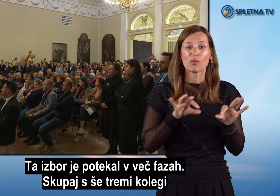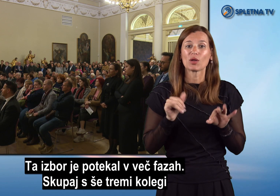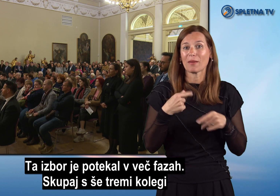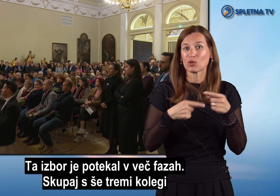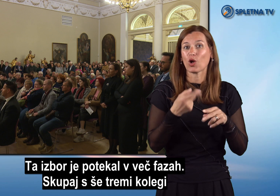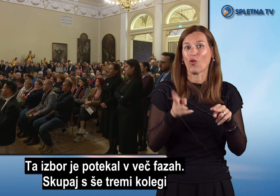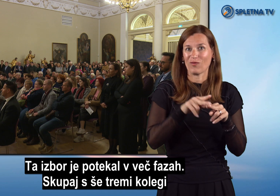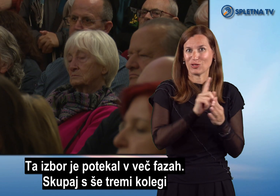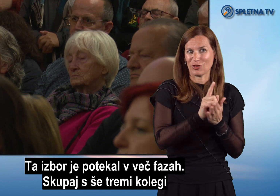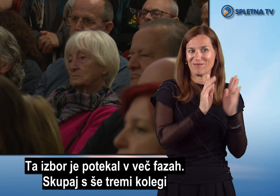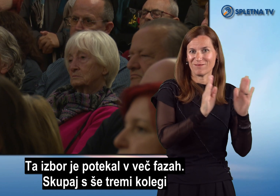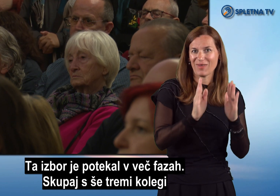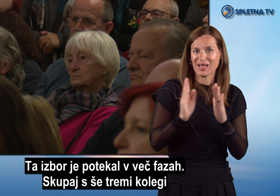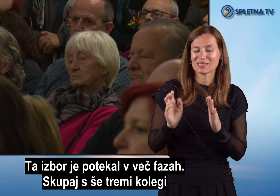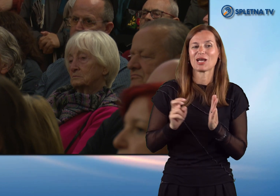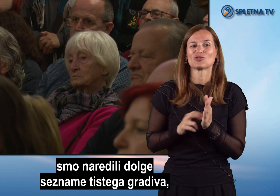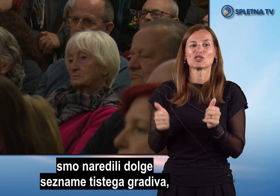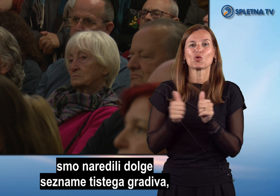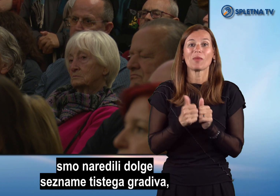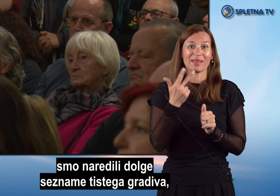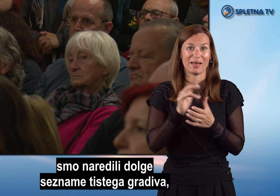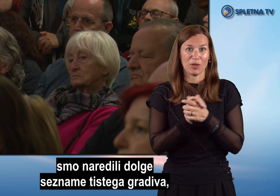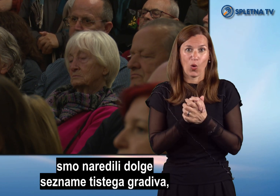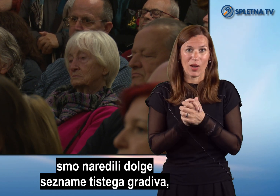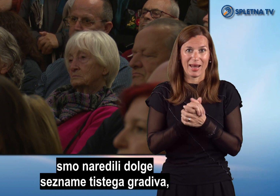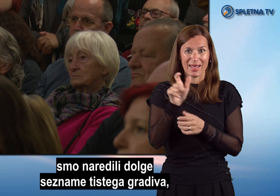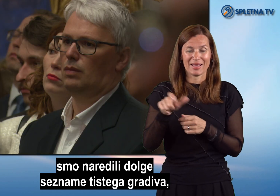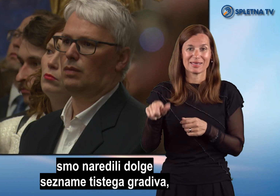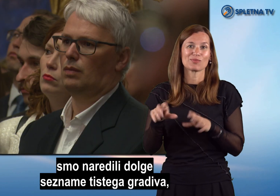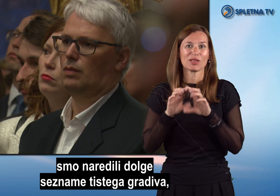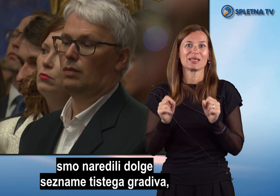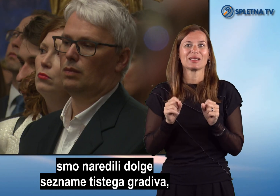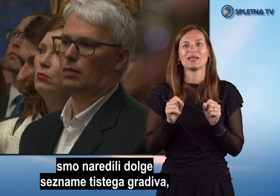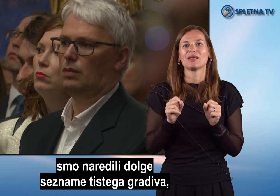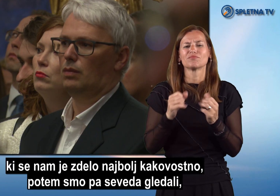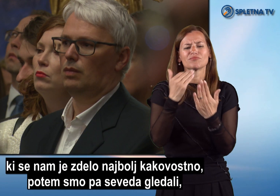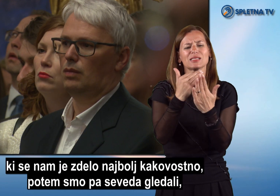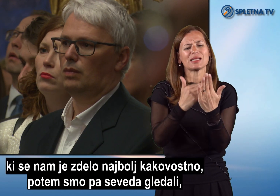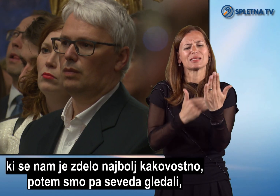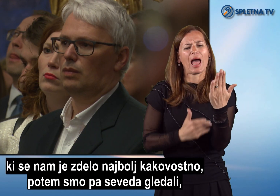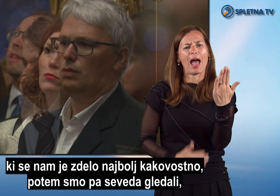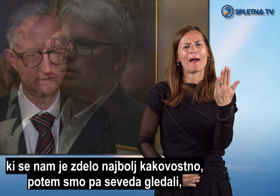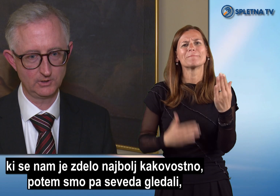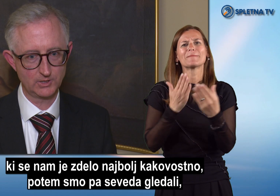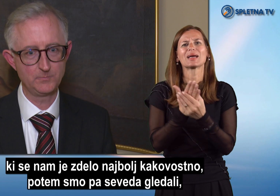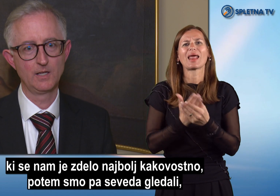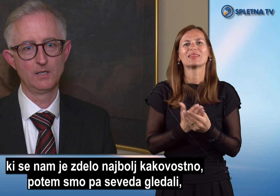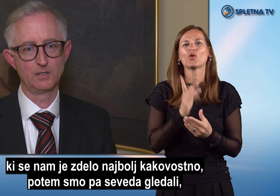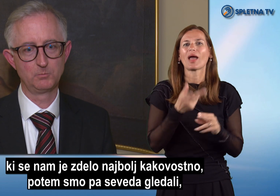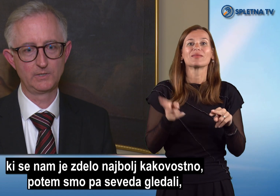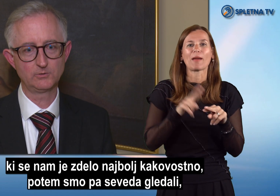fazah, skupaj z še 3 kolegi. Smo naredili dolge sezname tistega gradiva, ki se nam je zdelo